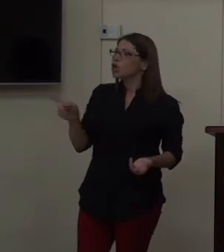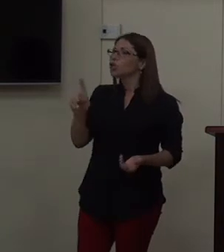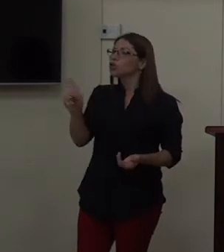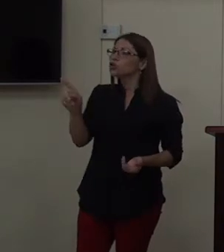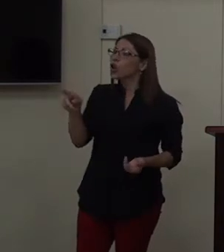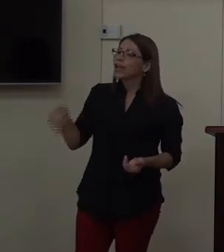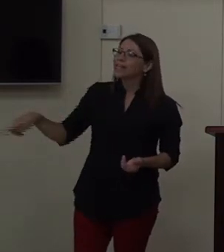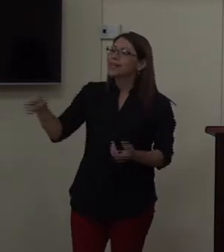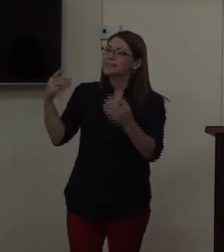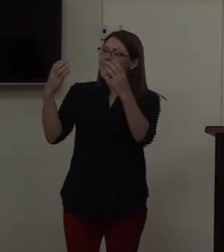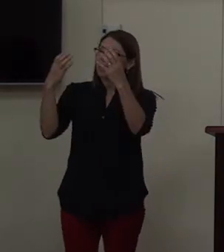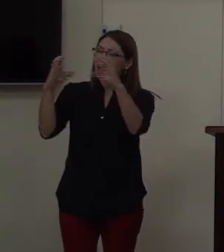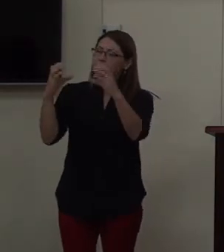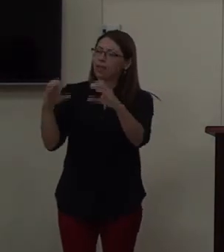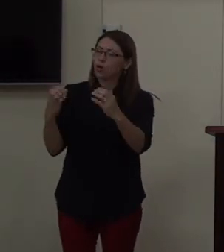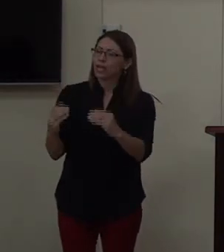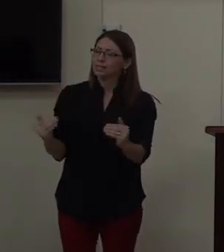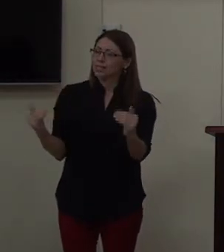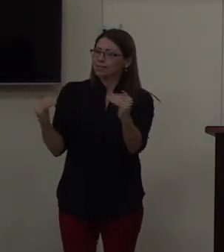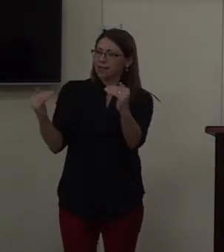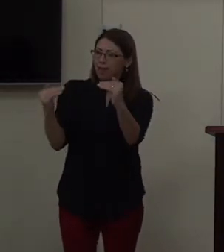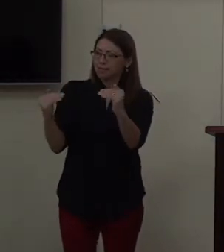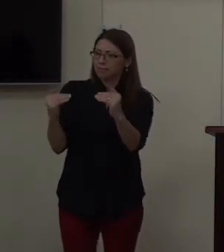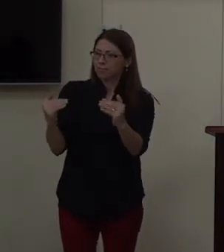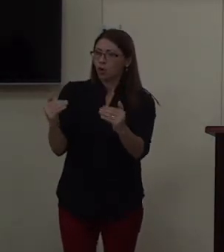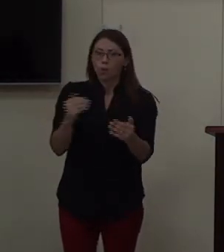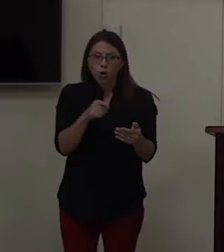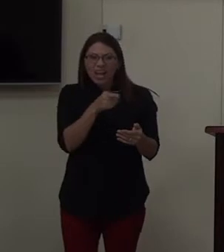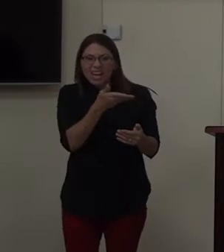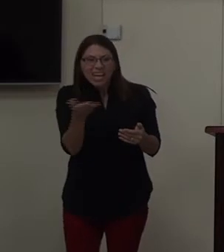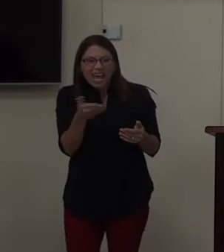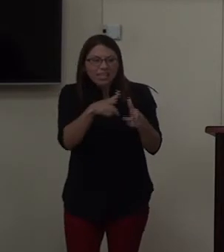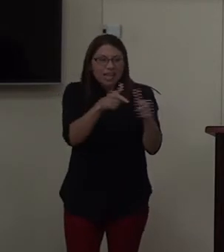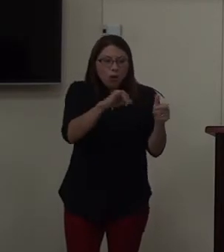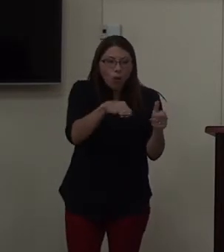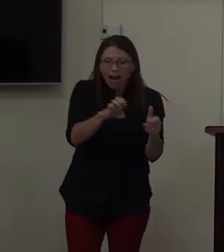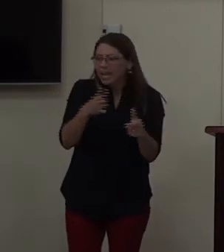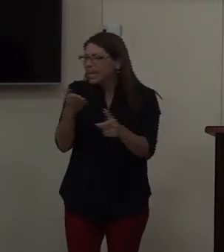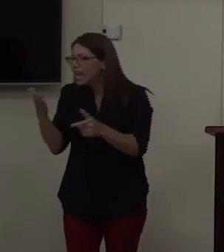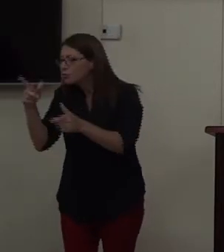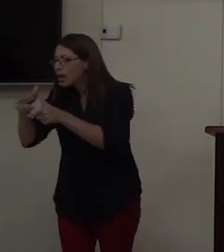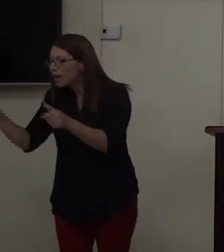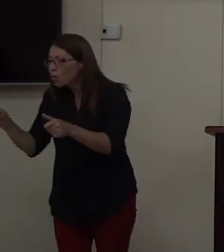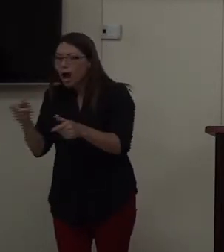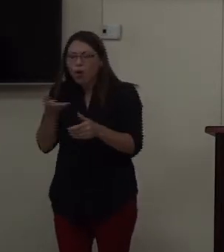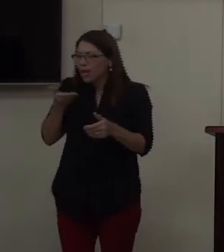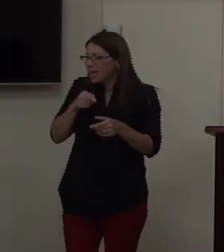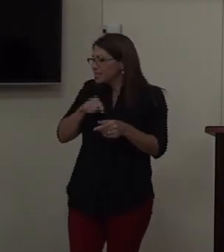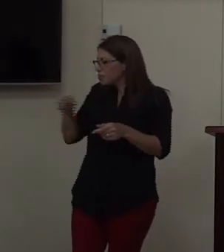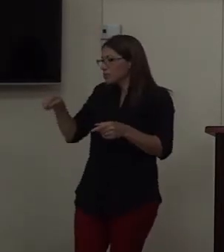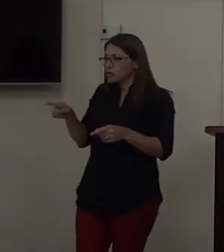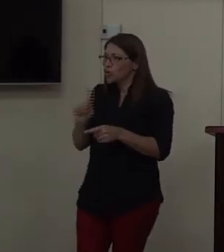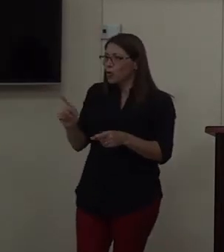concepciones, esas categorías estancas, ¿verdad? De qué es el lenguaje, o qué es una lengua, o qué es, etcétera, sino que la realidad no se